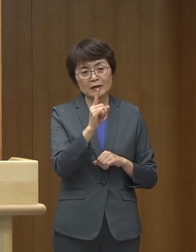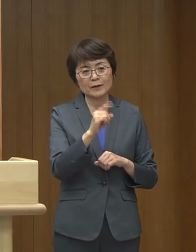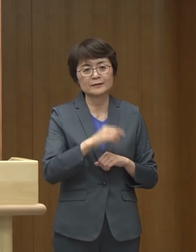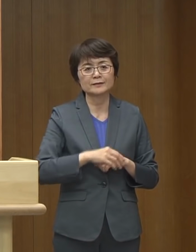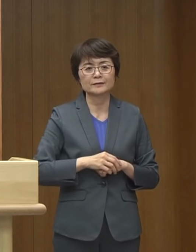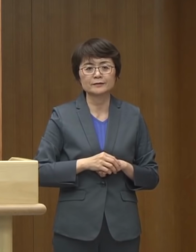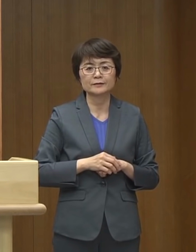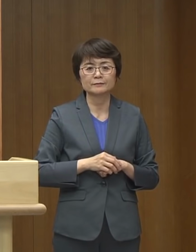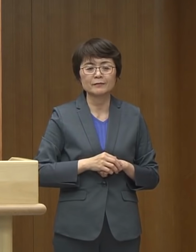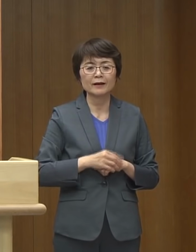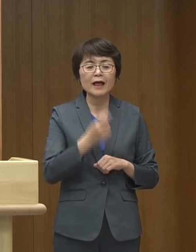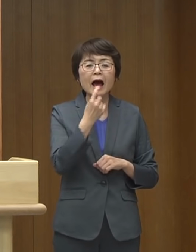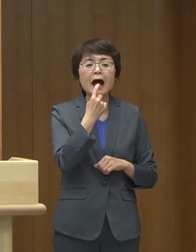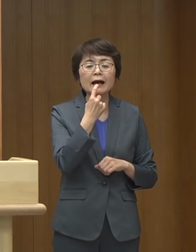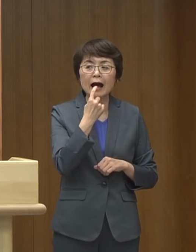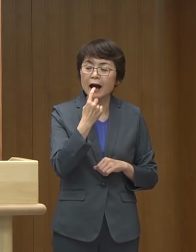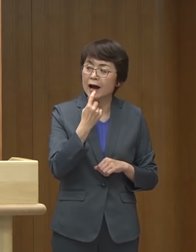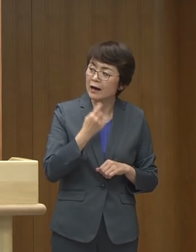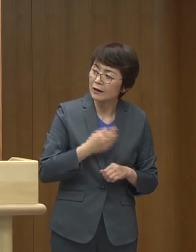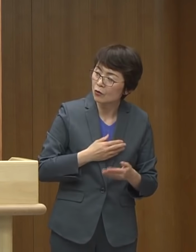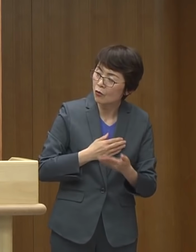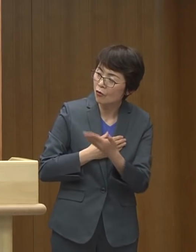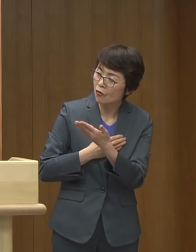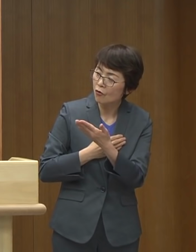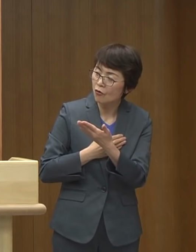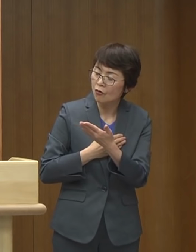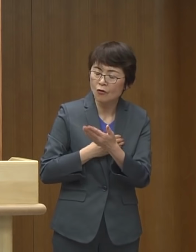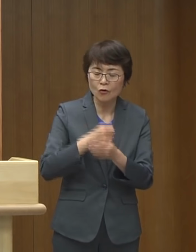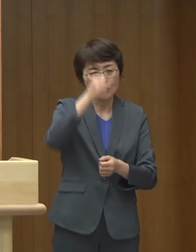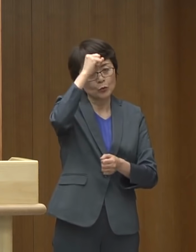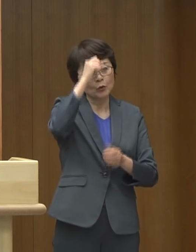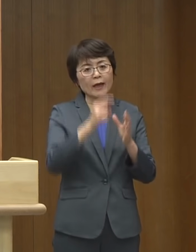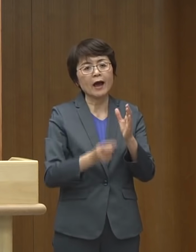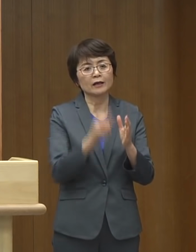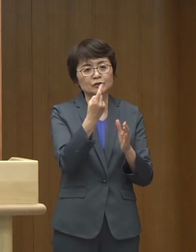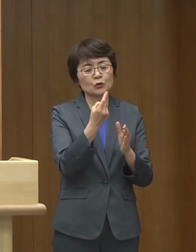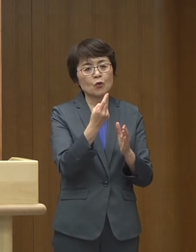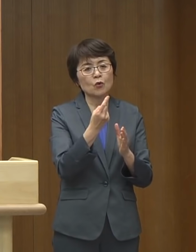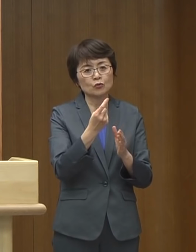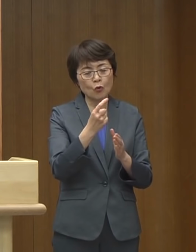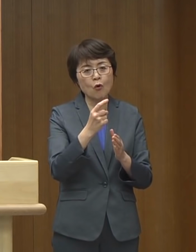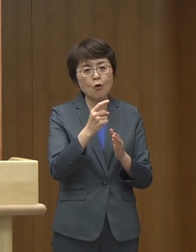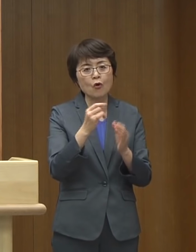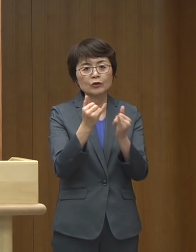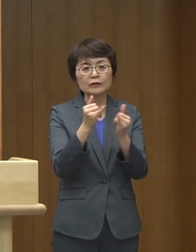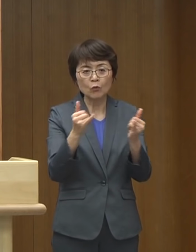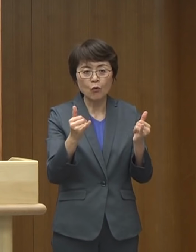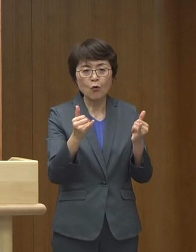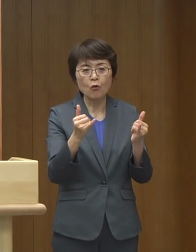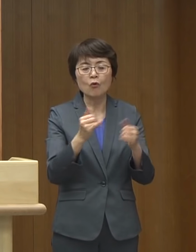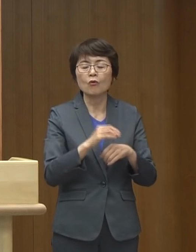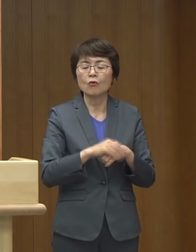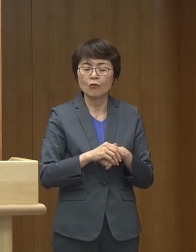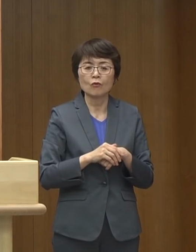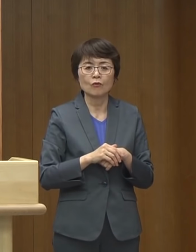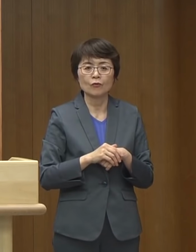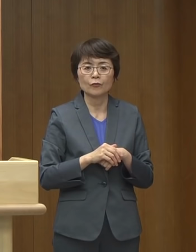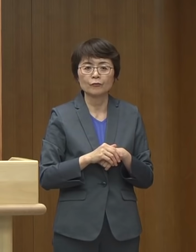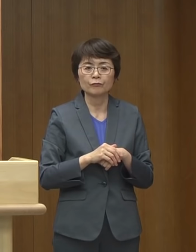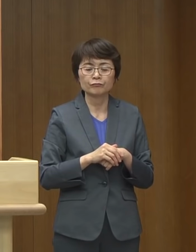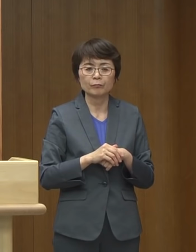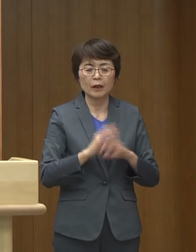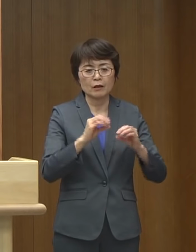。この赤のですね、発症の方の部分です。まあ、これは初めてご覧になる方もいるのであれですけれども、